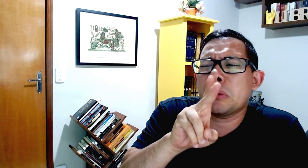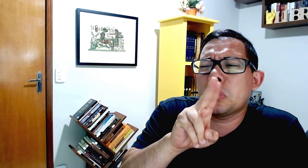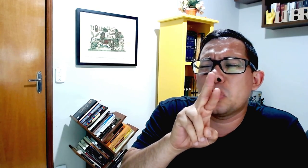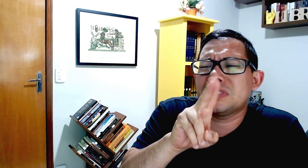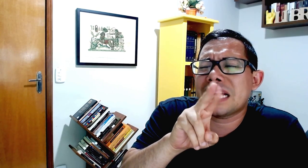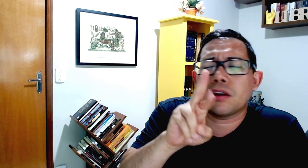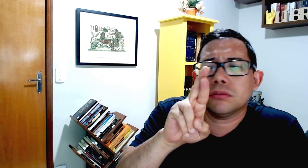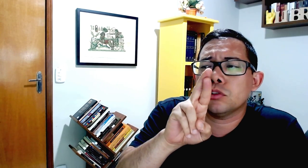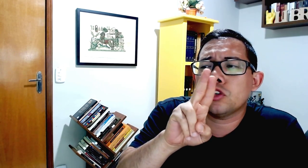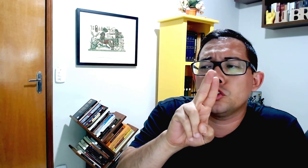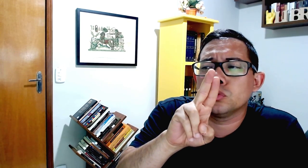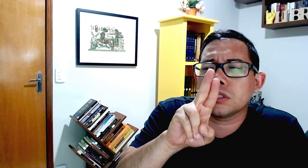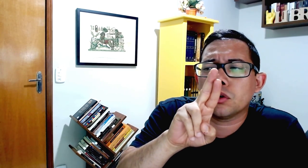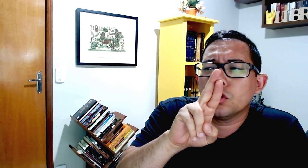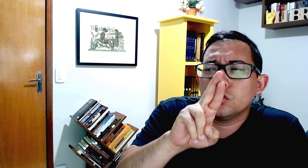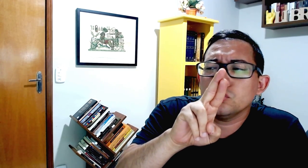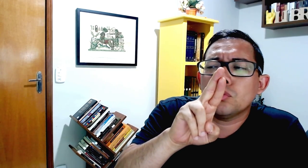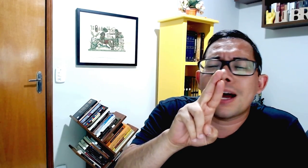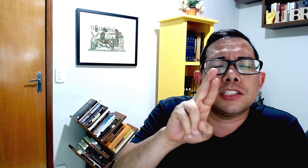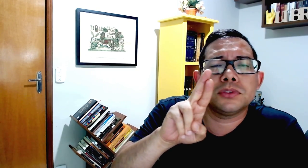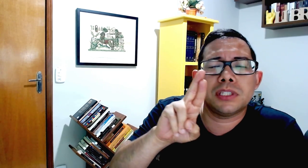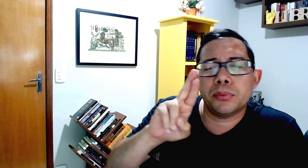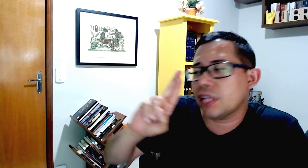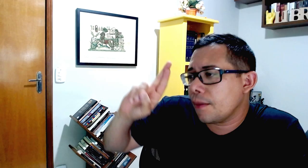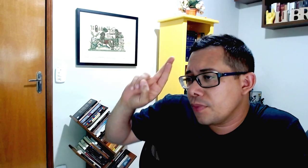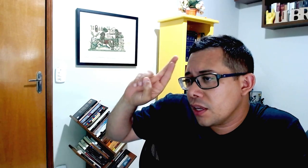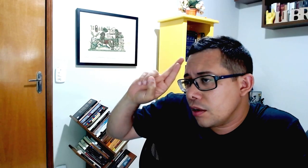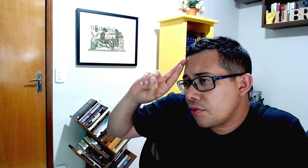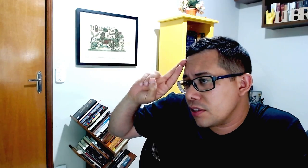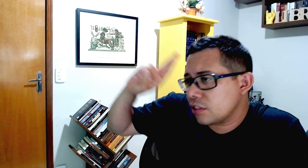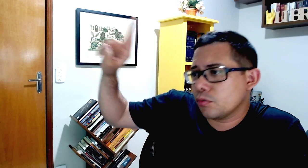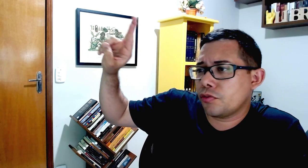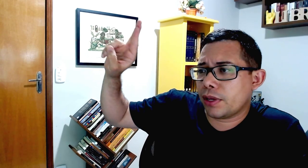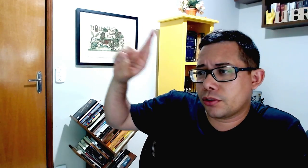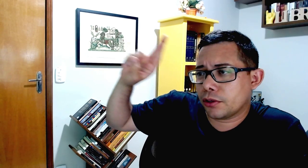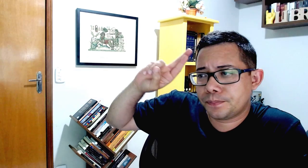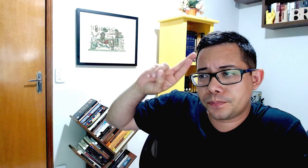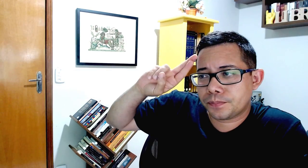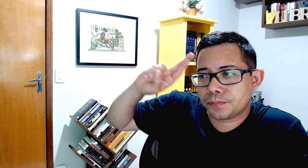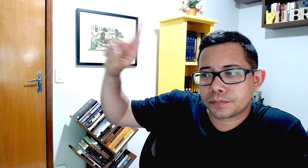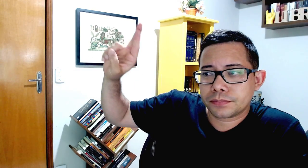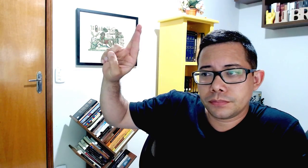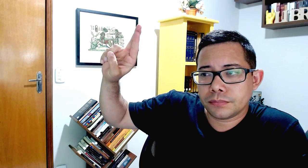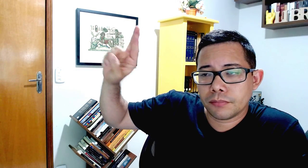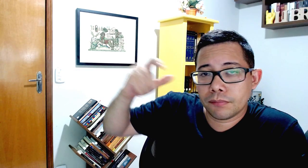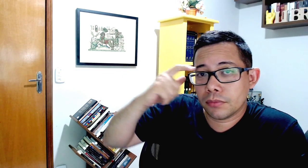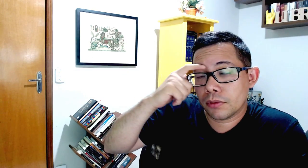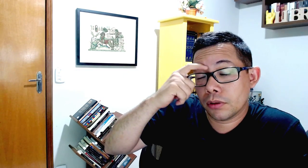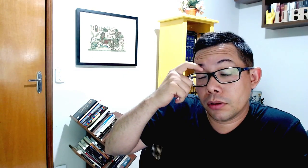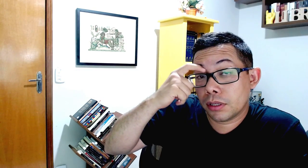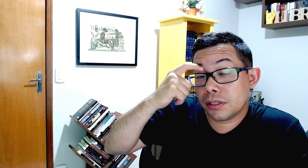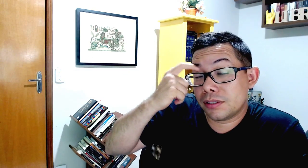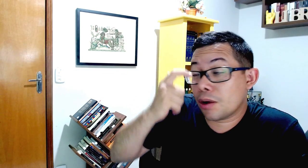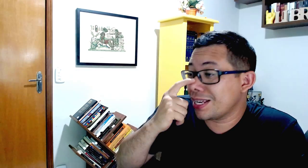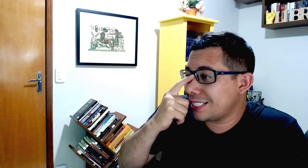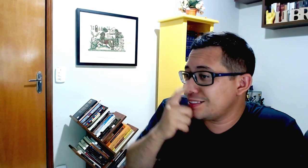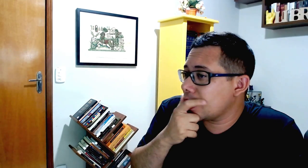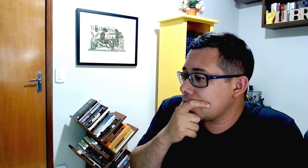cuidar Kurosaki só ajuda muito máximo que você puder que faz esse movimento não fizeram mais que